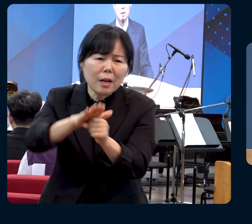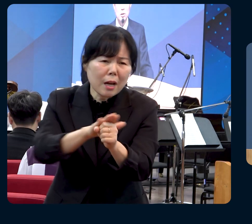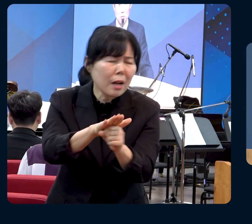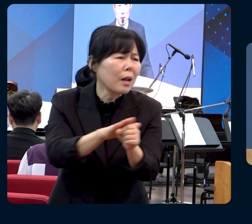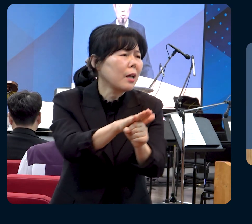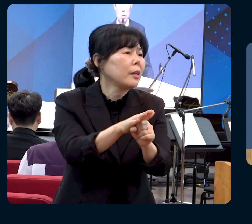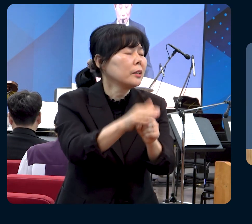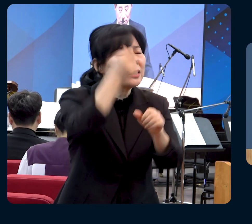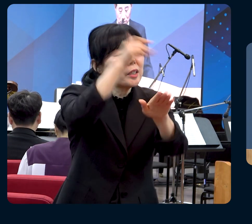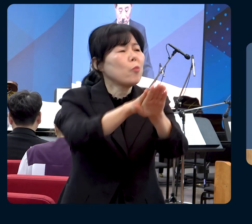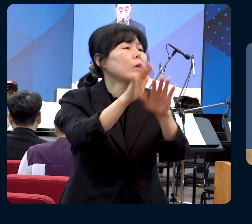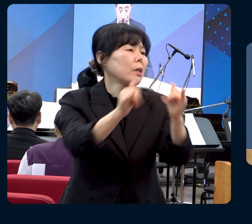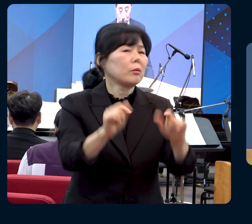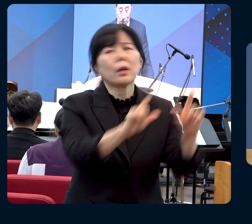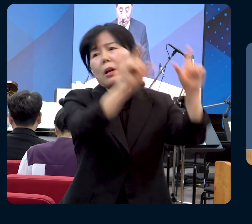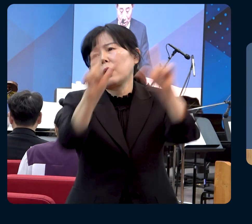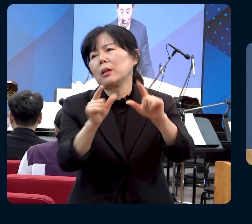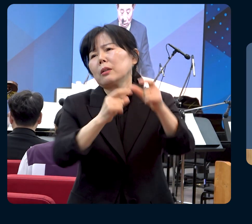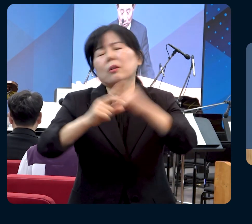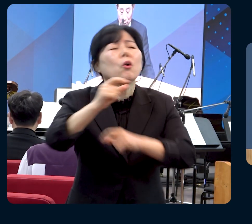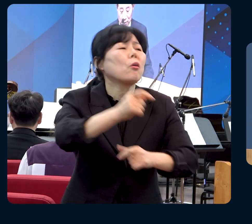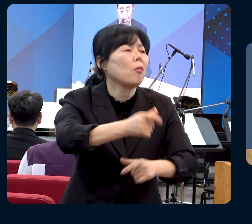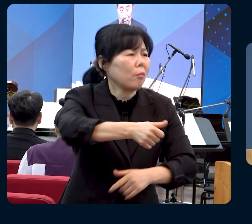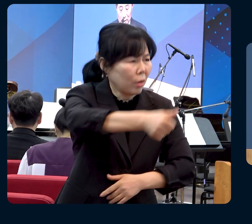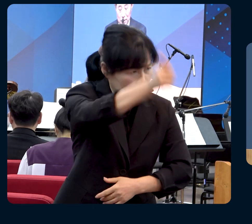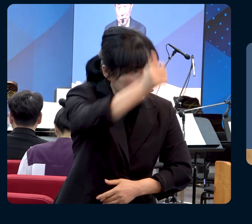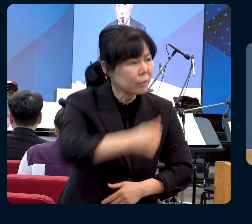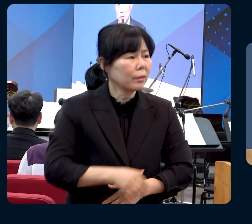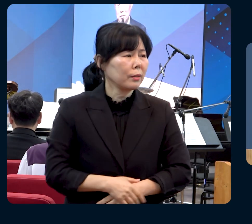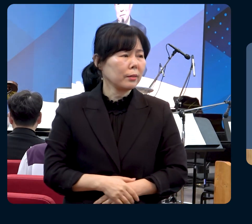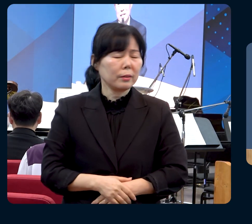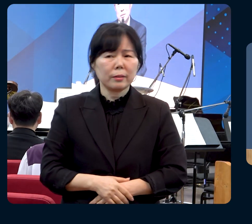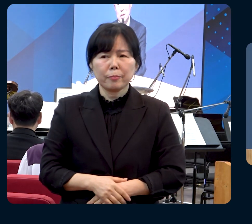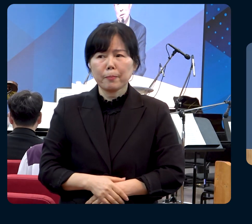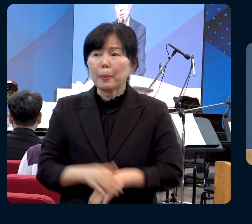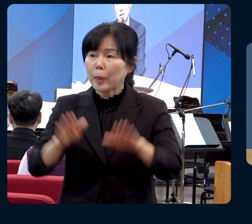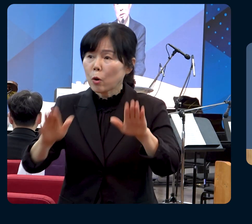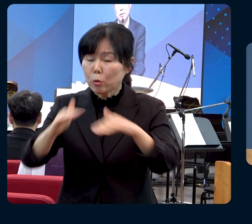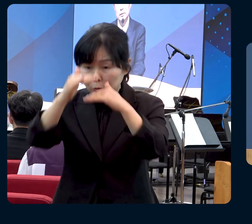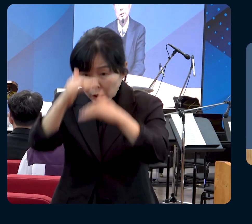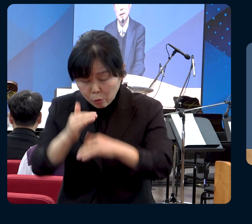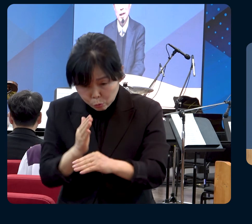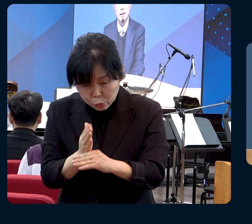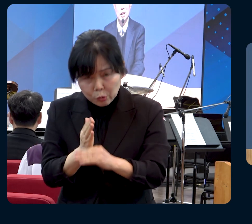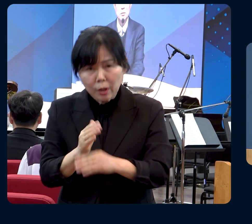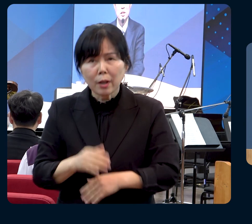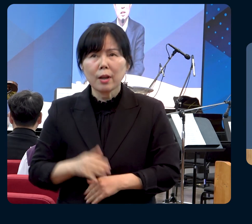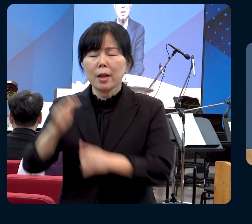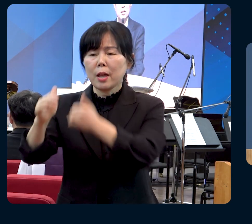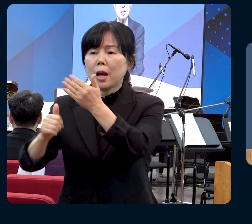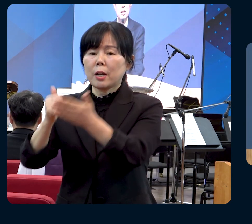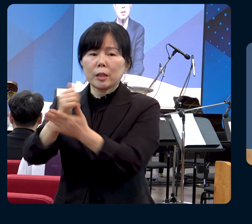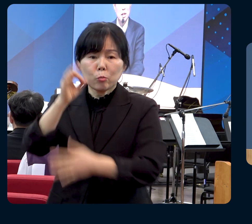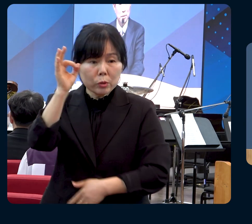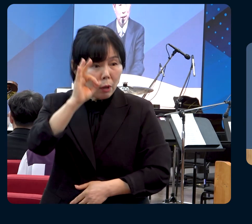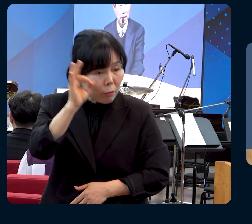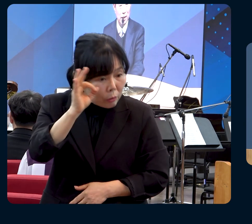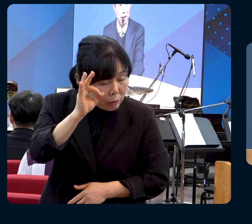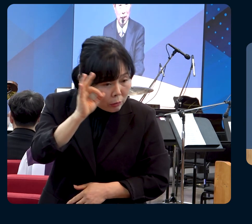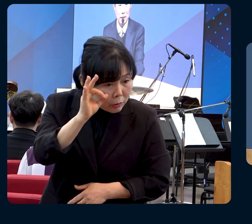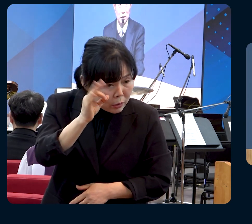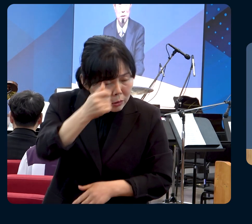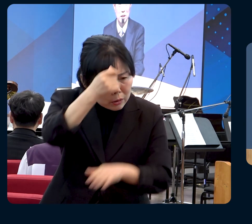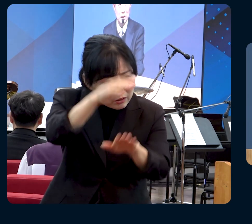것이 정말 중요하겠죠. 오늘 우리는 말씀 가운데서 하나님이 찾으시는